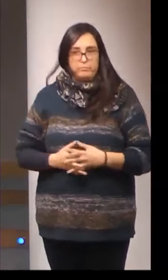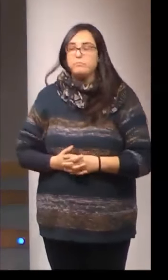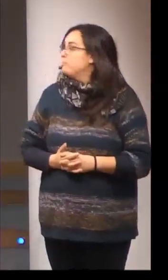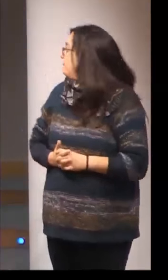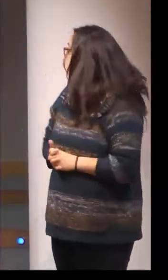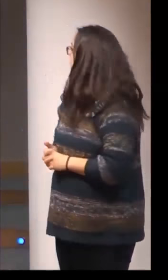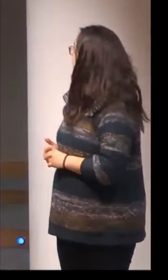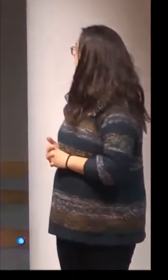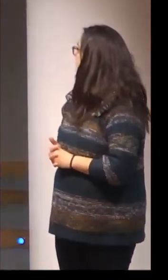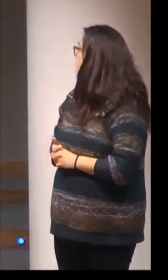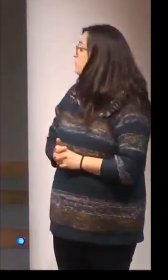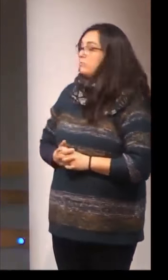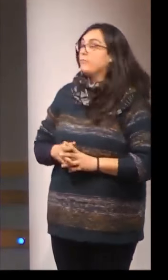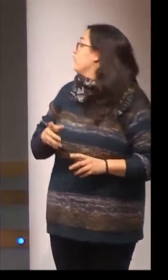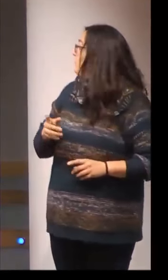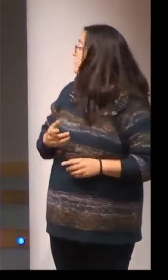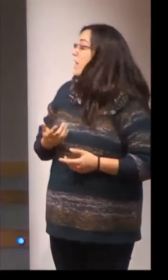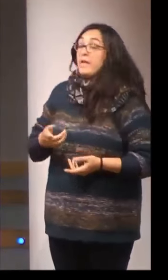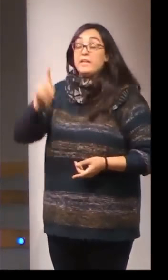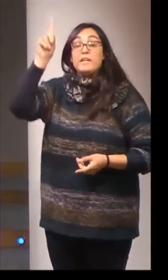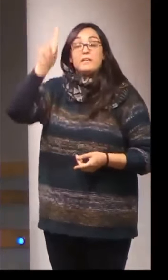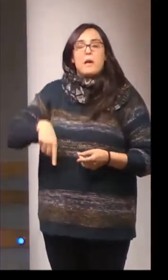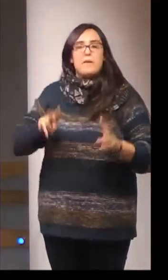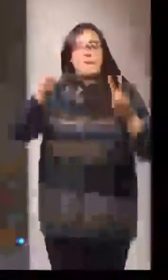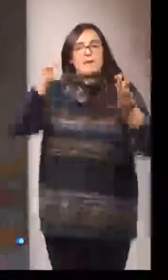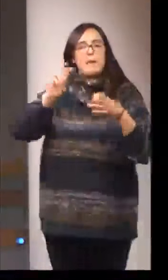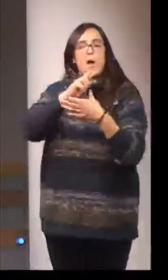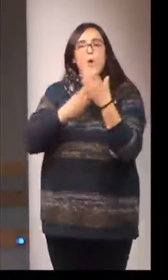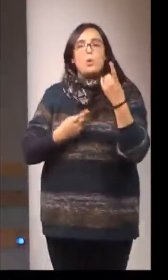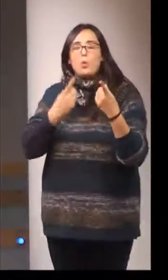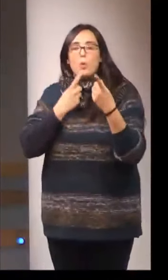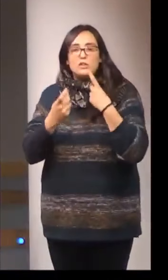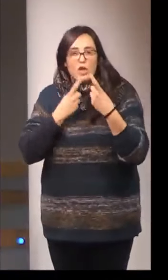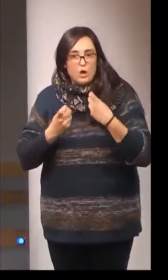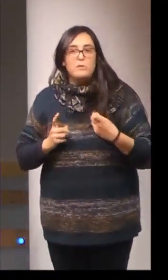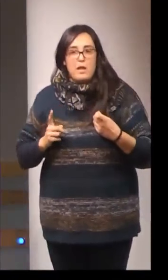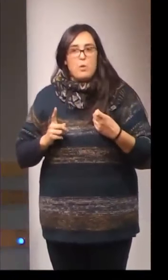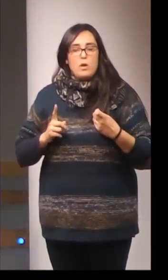Y de ahí la transparencia y la motivación que nos empuja a que sean cuestionarios bilingües.